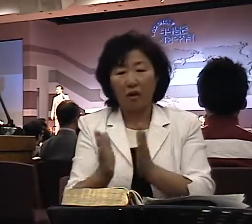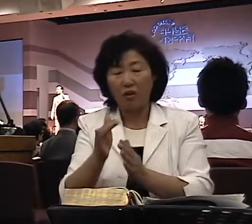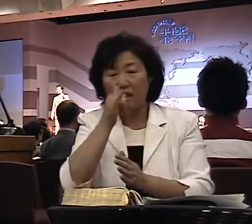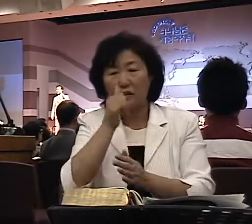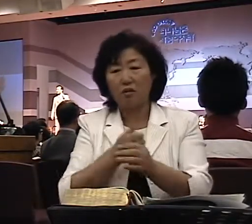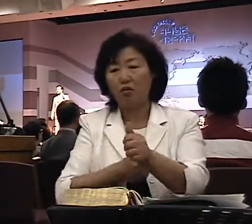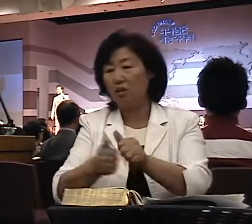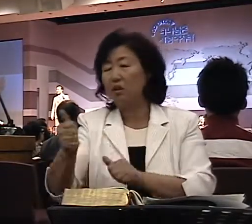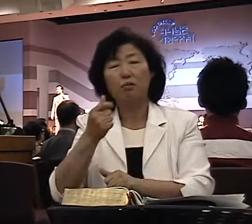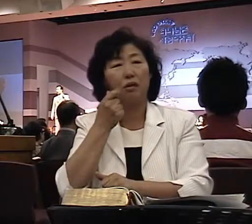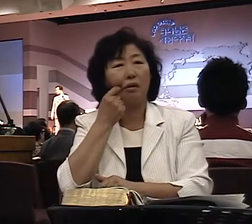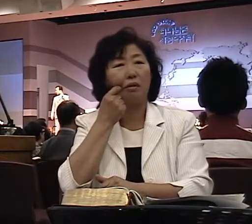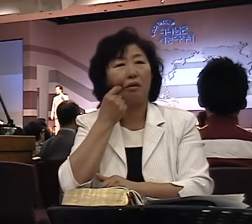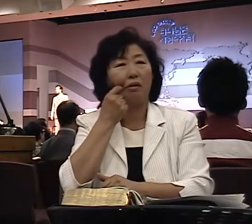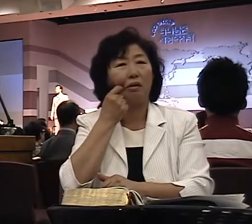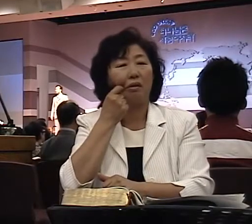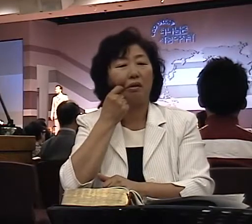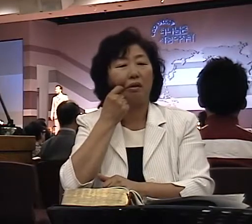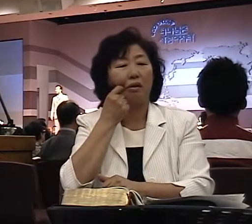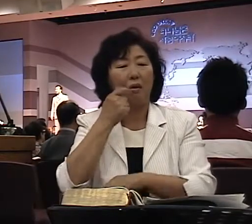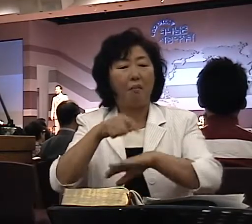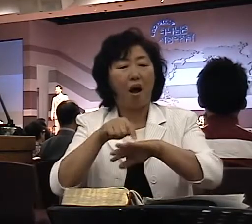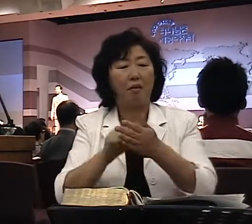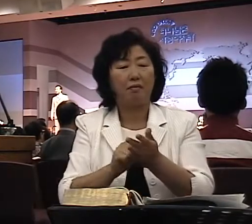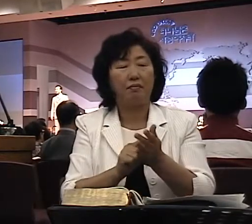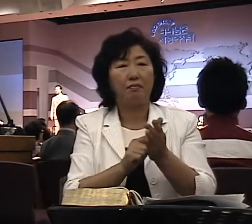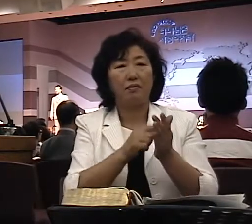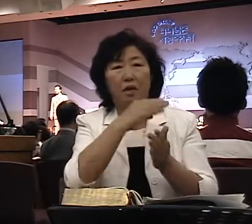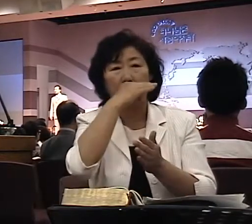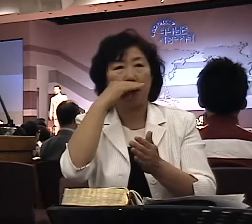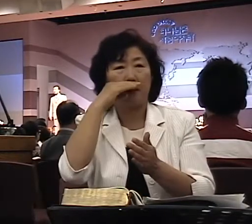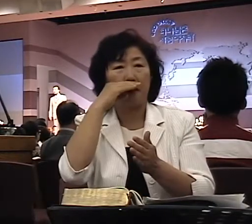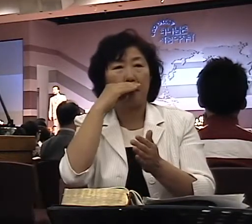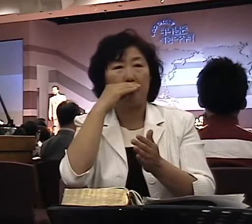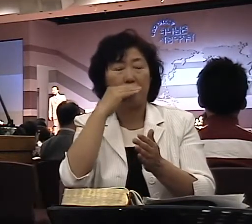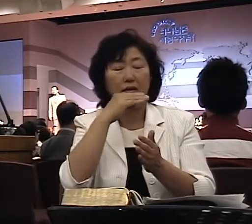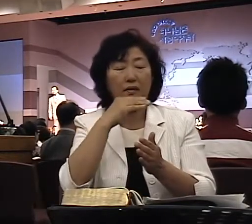못해요. 마음 자세가 중요합니다.